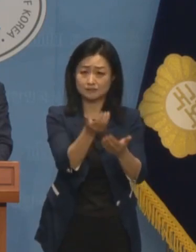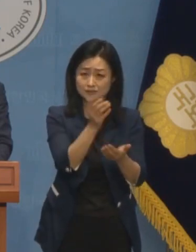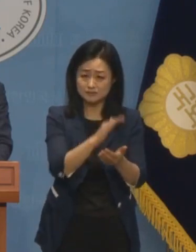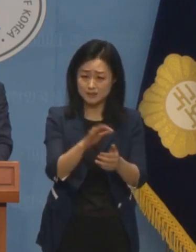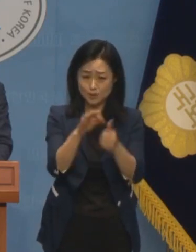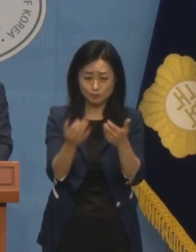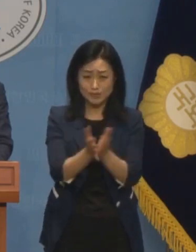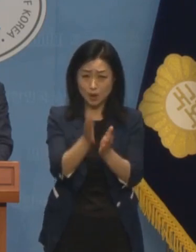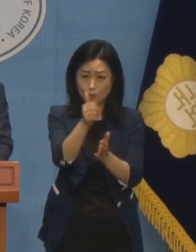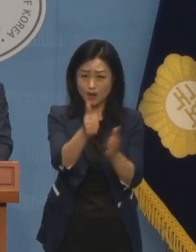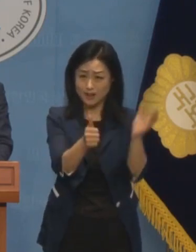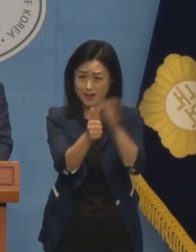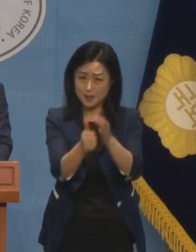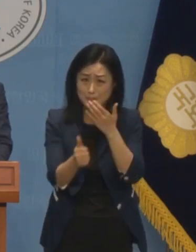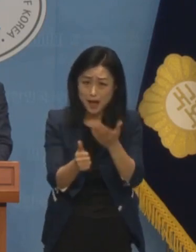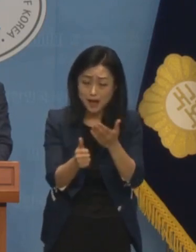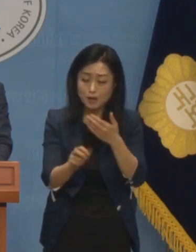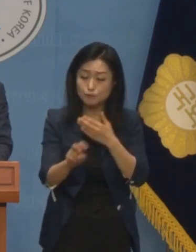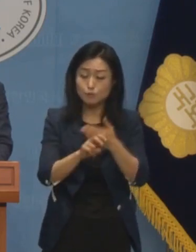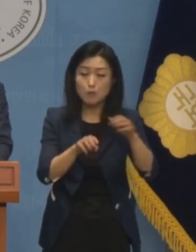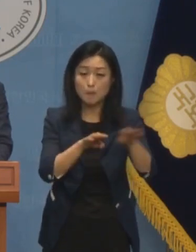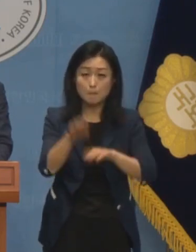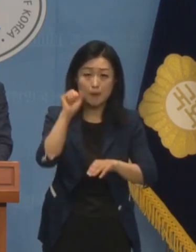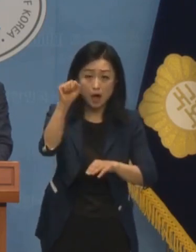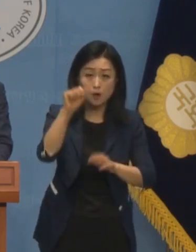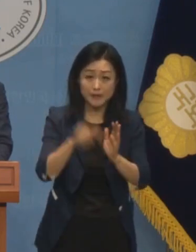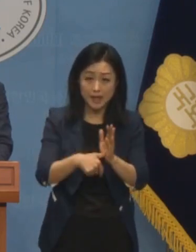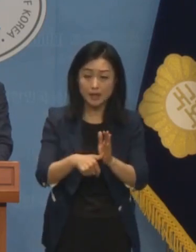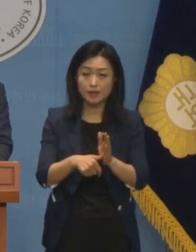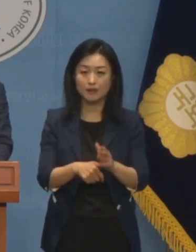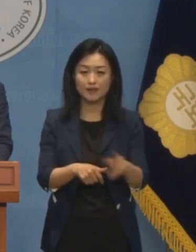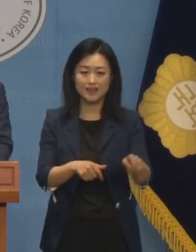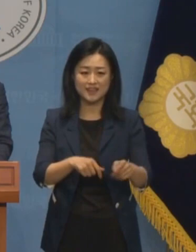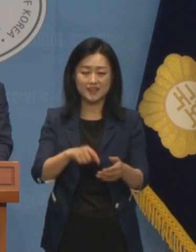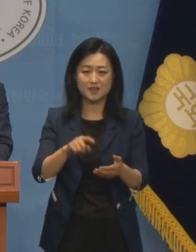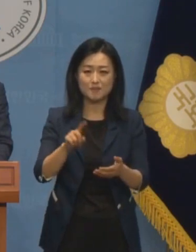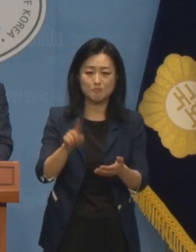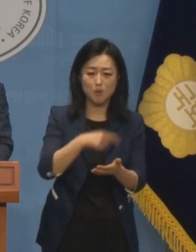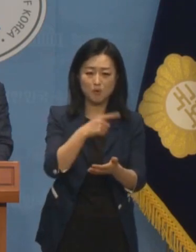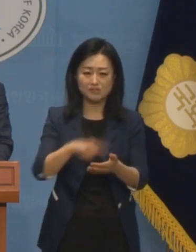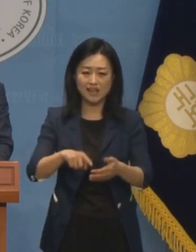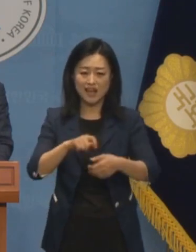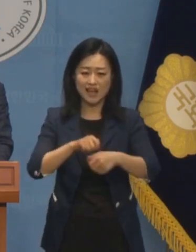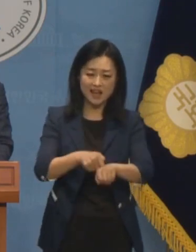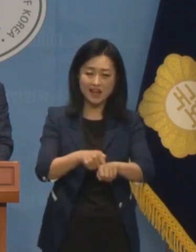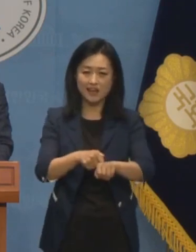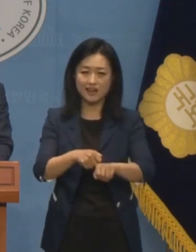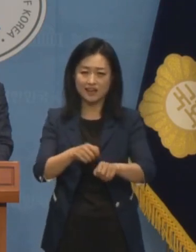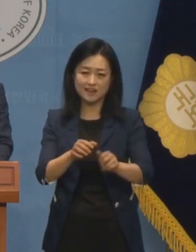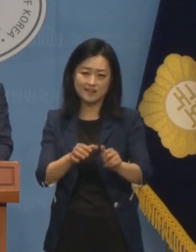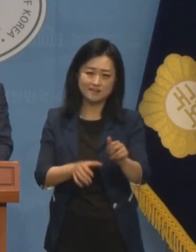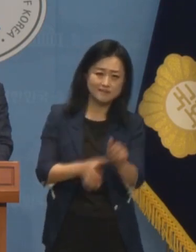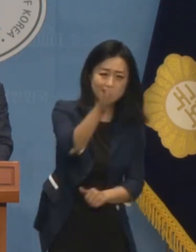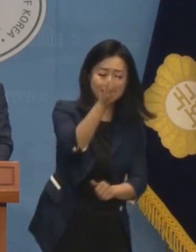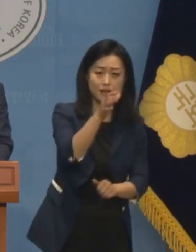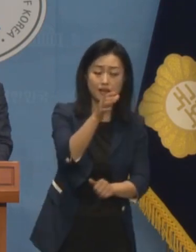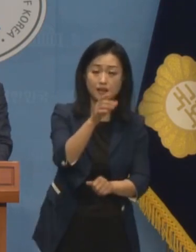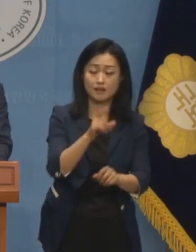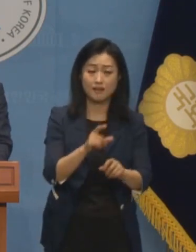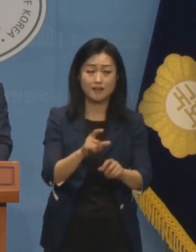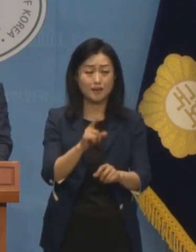사람이 불법 파업에는 손배폭탄이 특효약이라는 망언조차 철회하지 않고